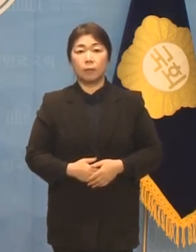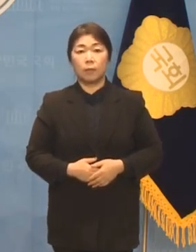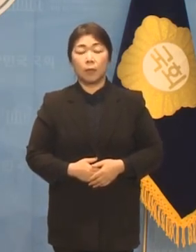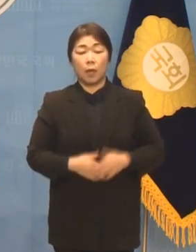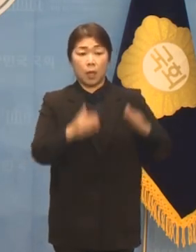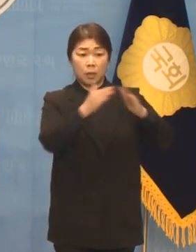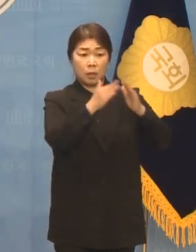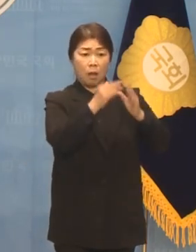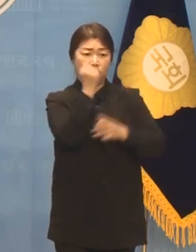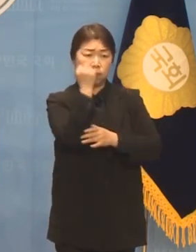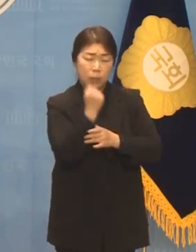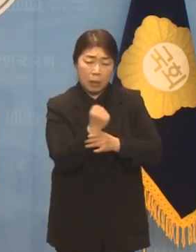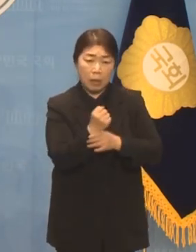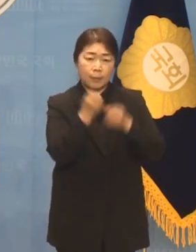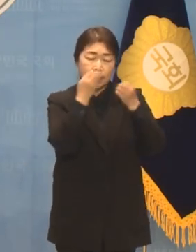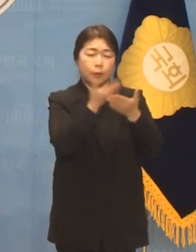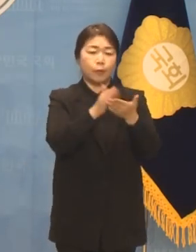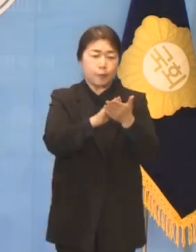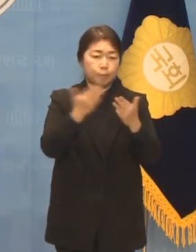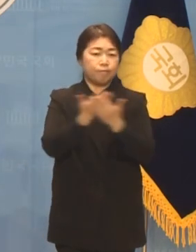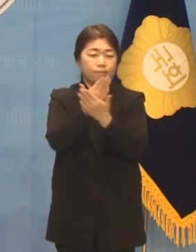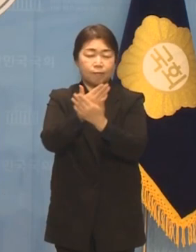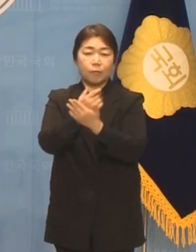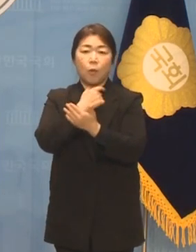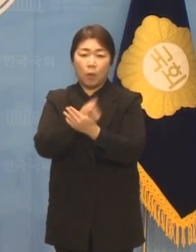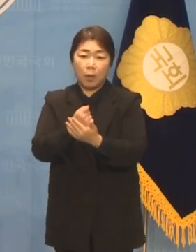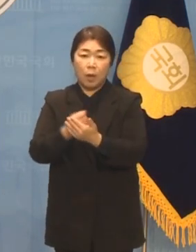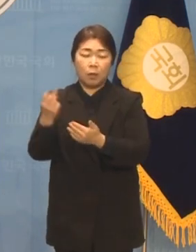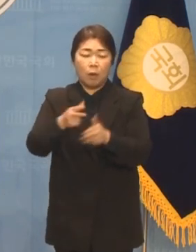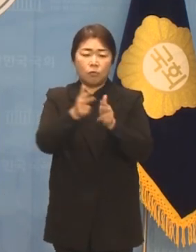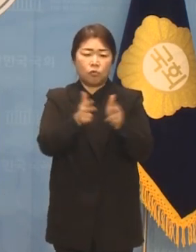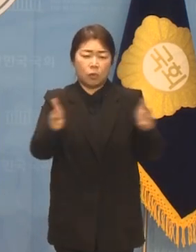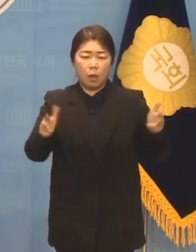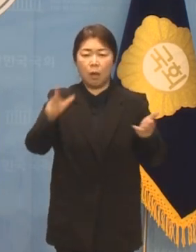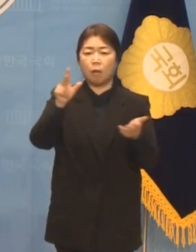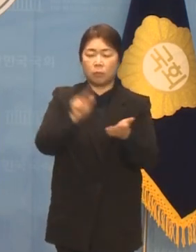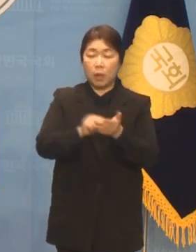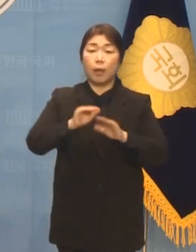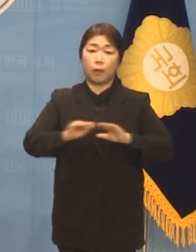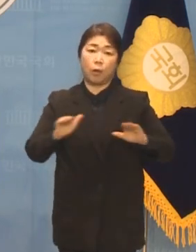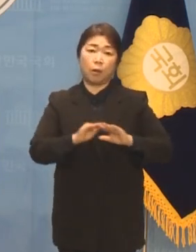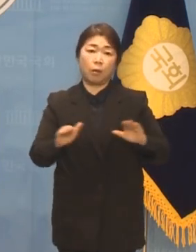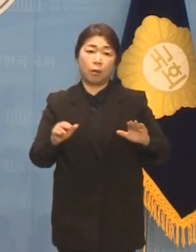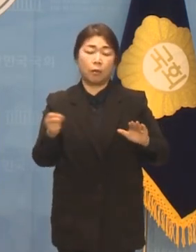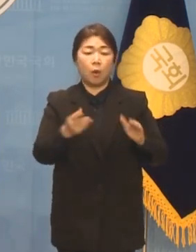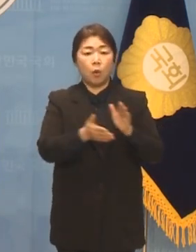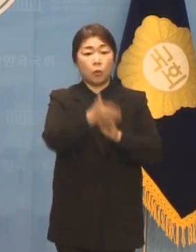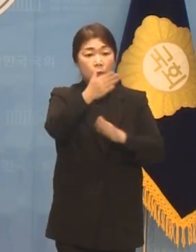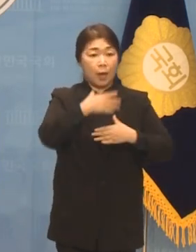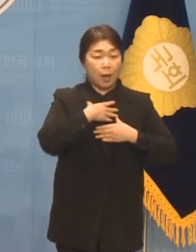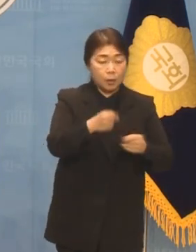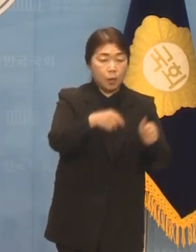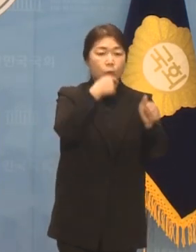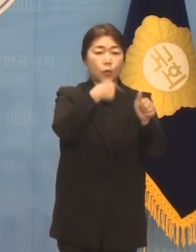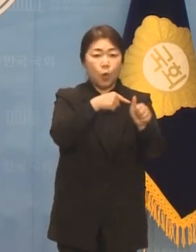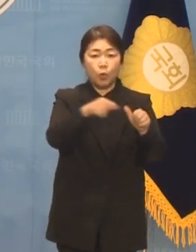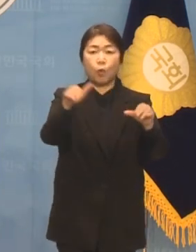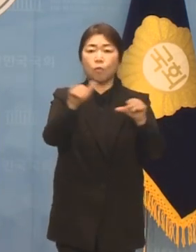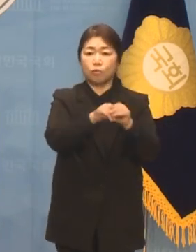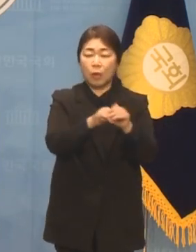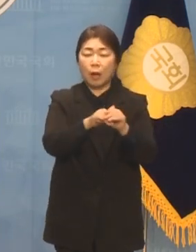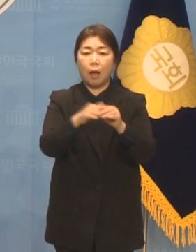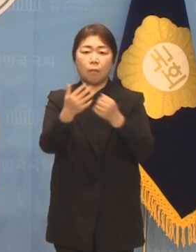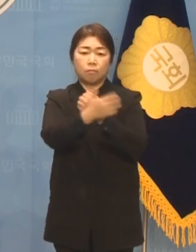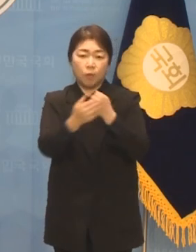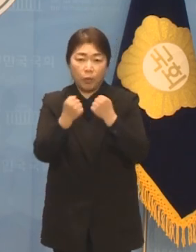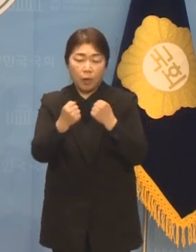노후주택의 재건축, 재개발은 물론 고질적인 주차 문제 해결과 도시 안전, 교육, 문화,